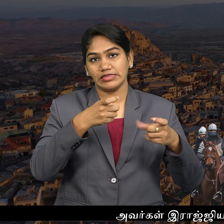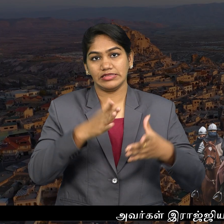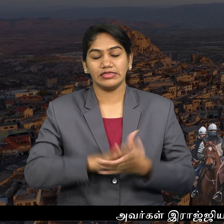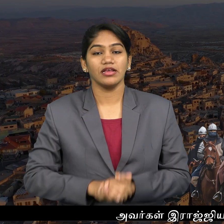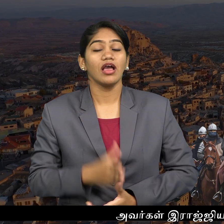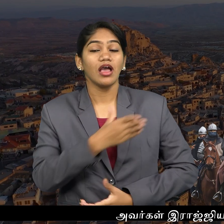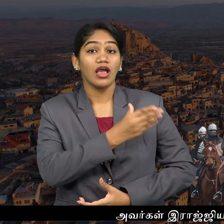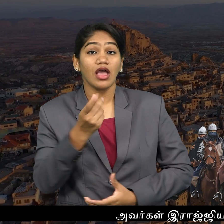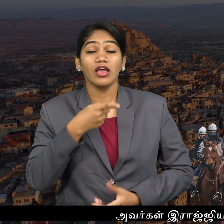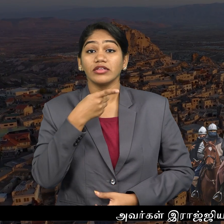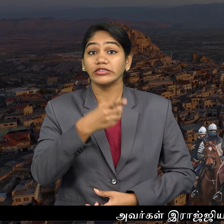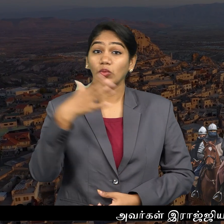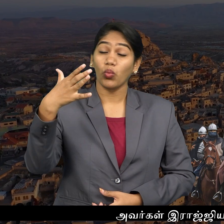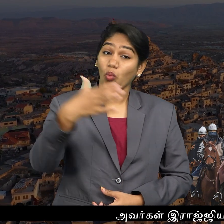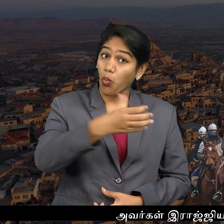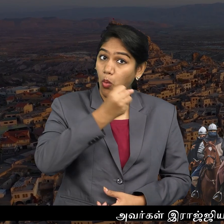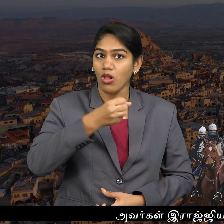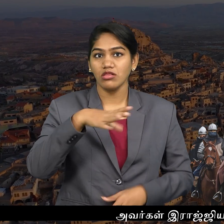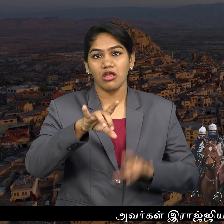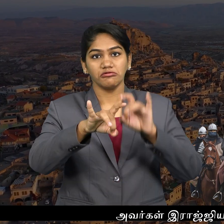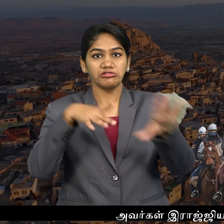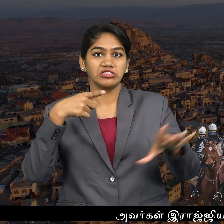அவர்கள் ராஜ்யத்தின் நகரங்கள் மற்றும்